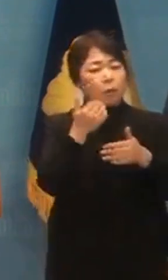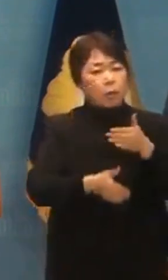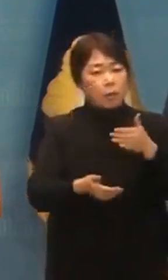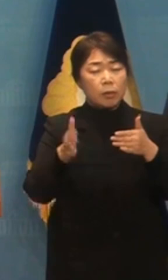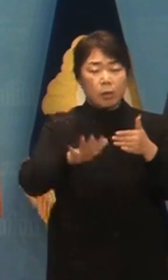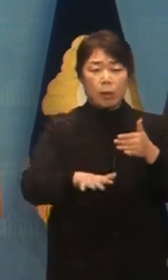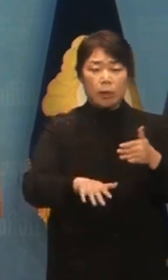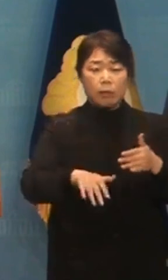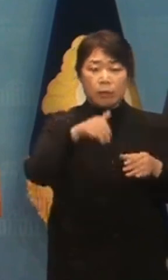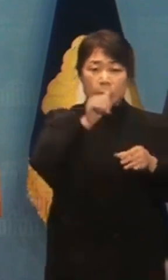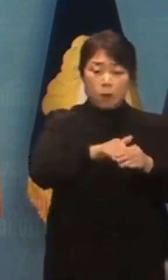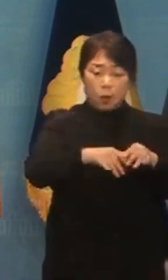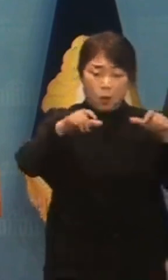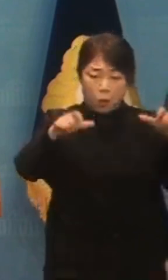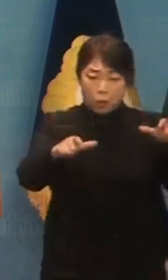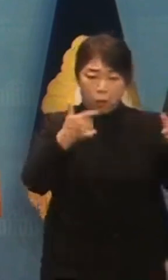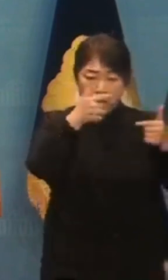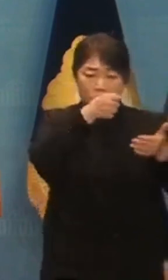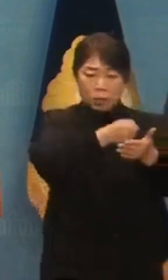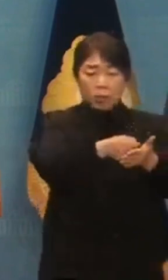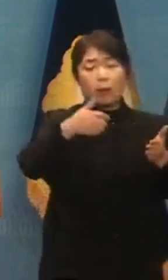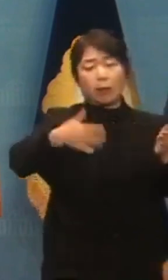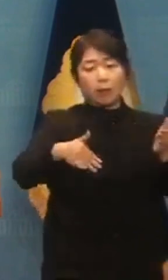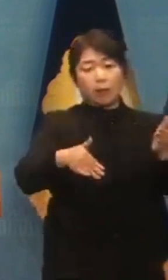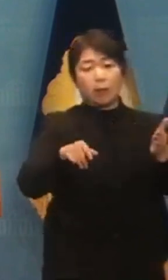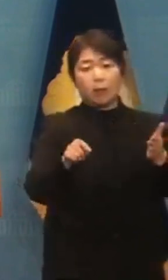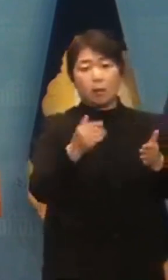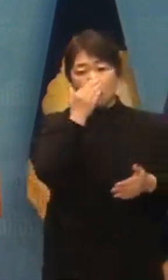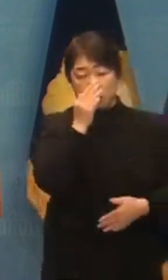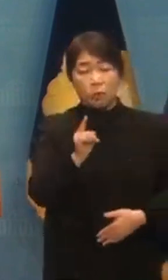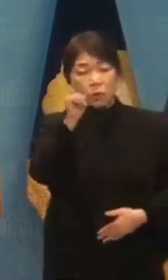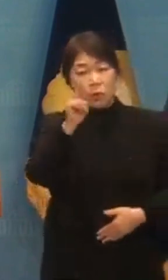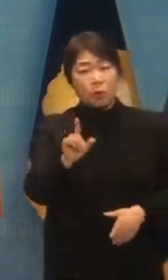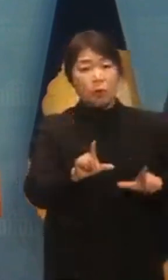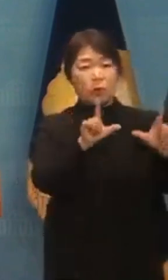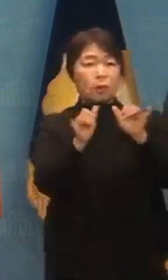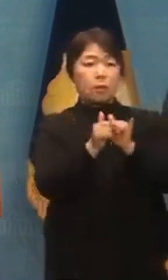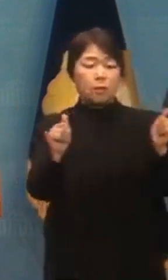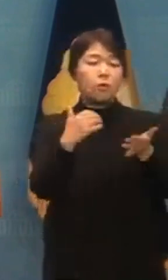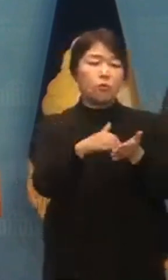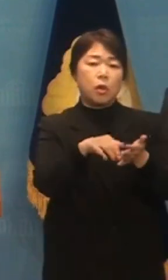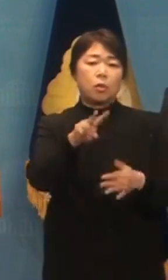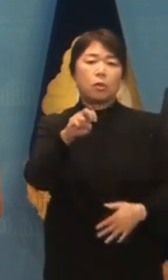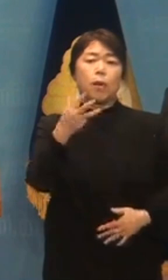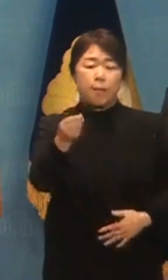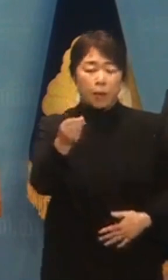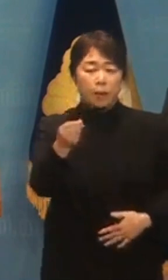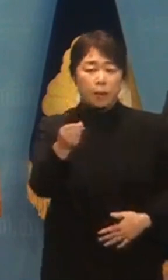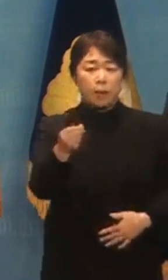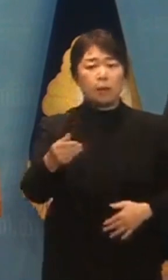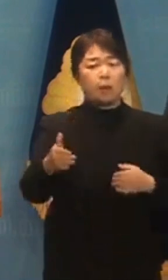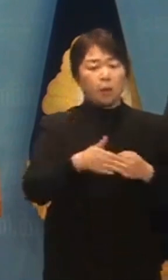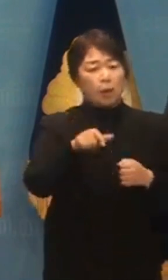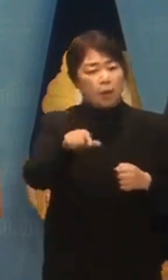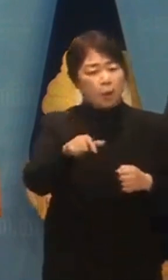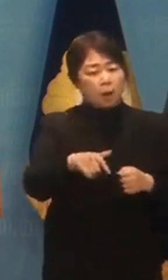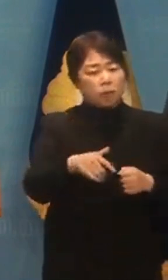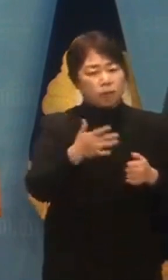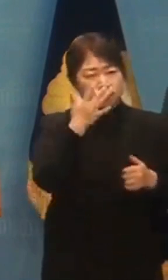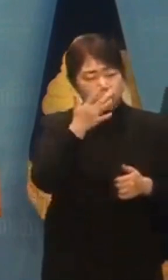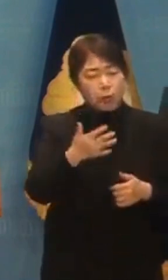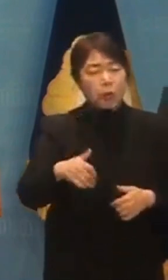상황에도 여전히 28만 시민이 삶을 살아가고 있는 전라남도 순천시의 선거구는 안개 속에